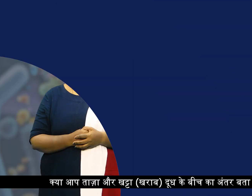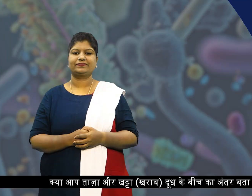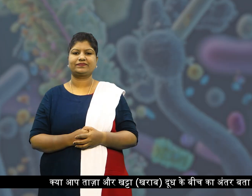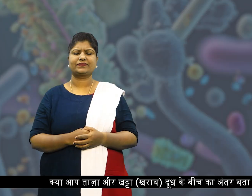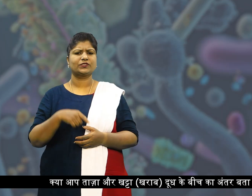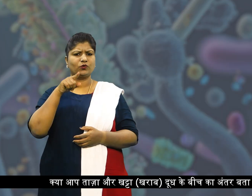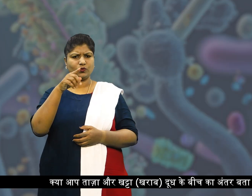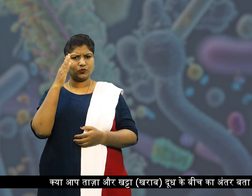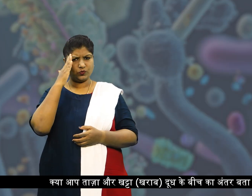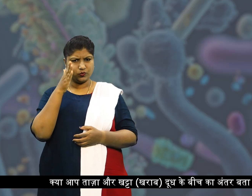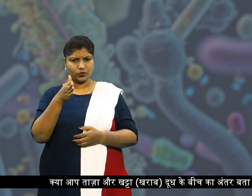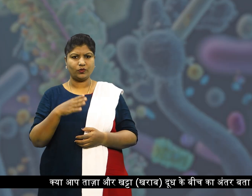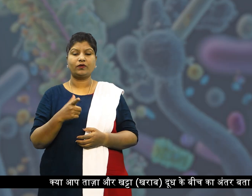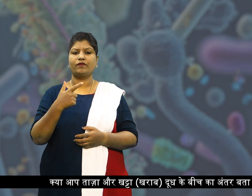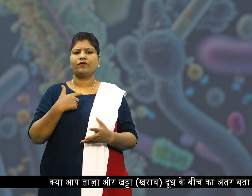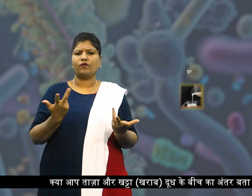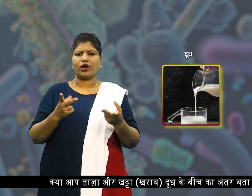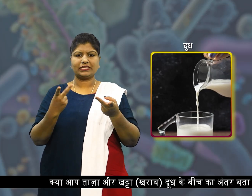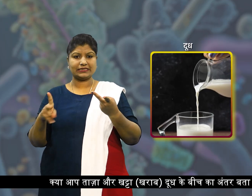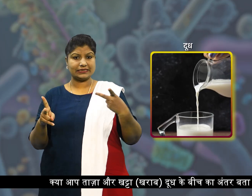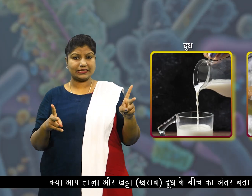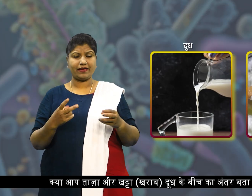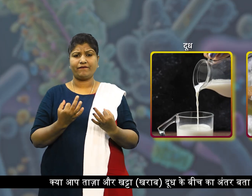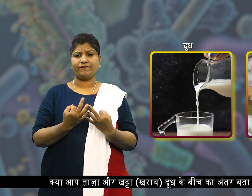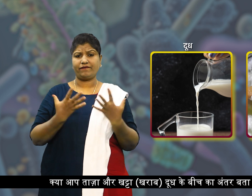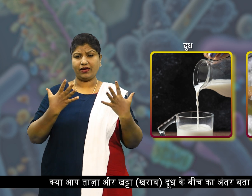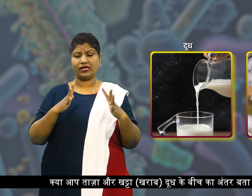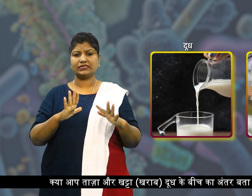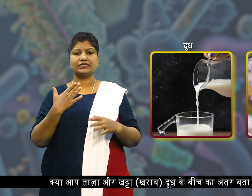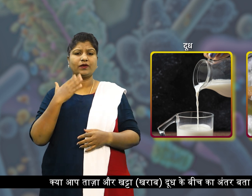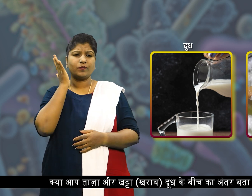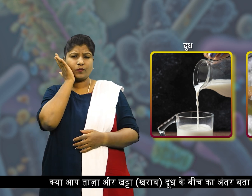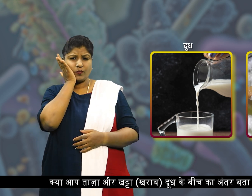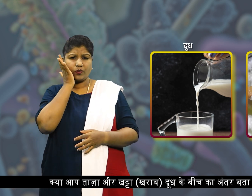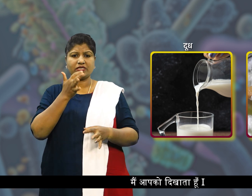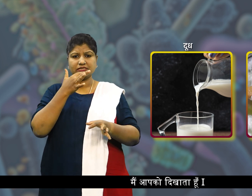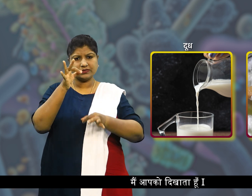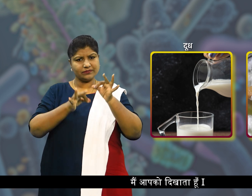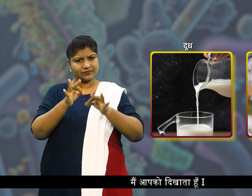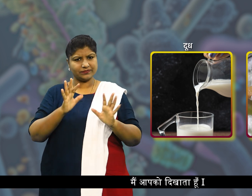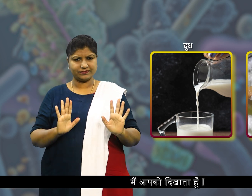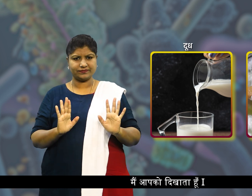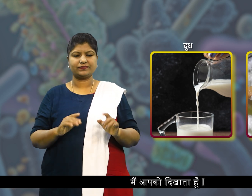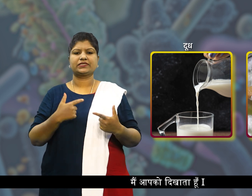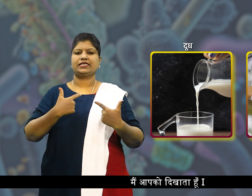क्या आप ताज़ा और खट्टा दूध के बीच का अंतर बता सकते हैं? मैं आपको दिखाती हूँ।